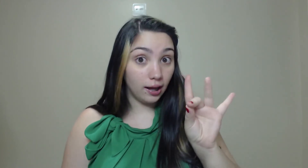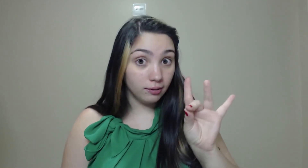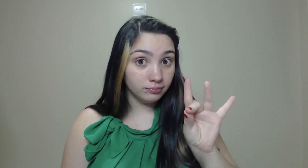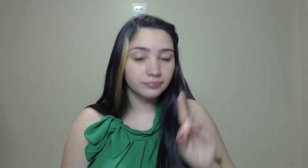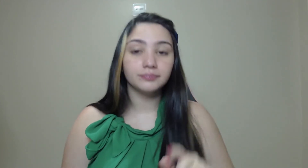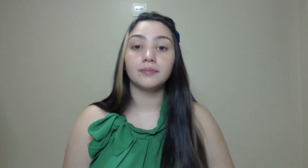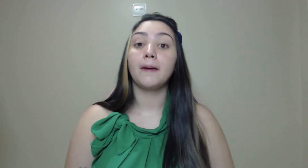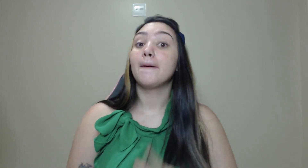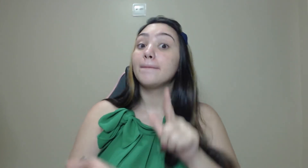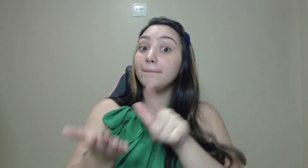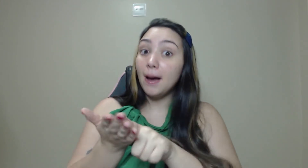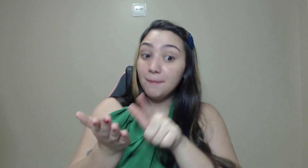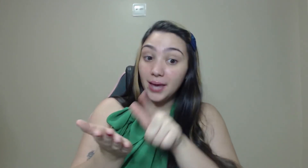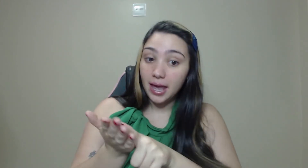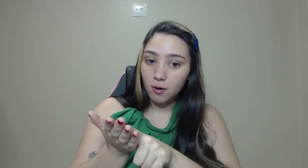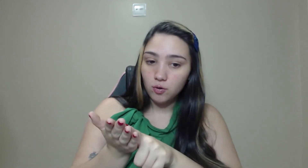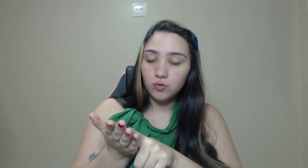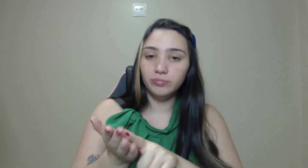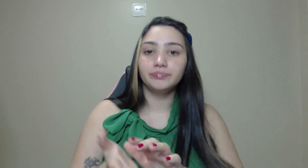cola, papel,